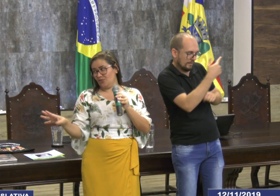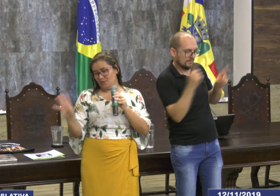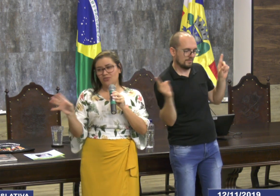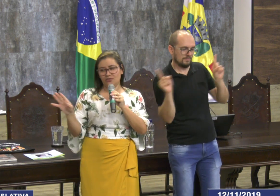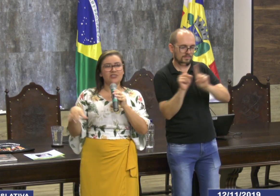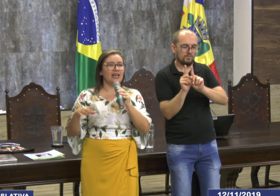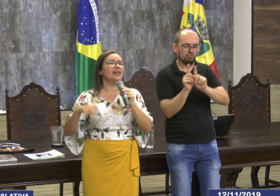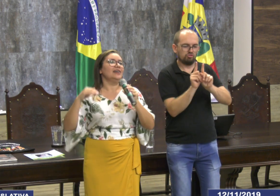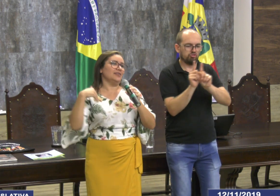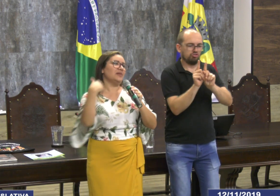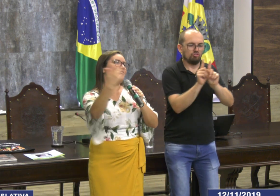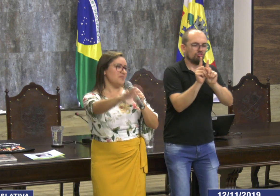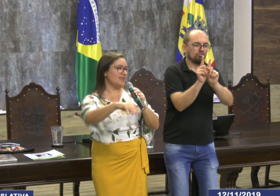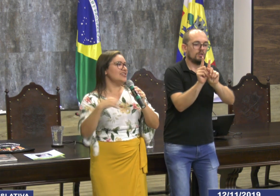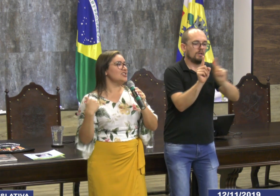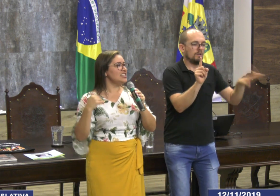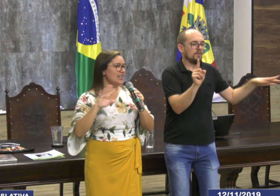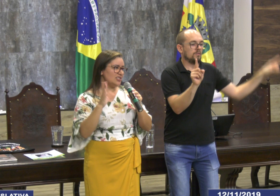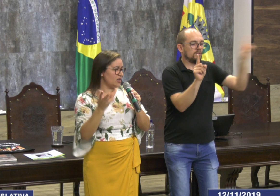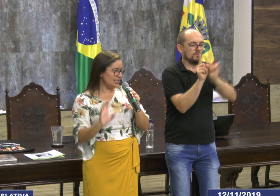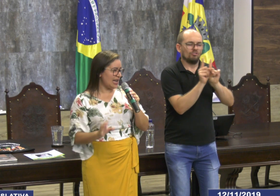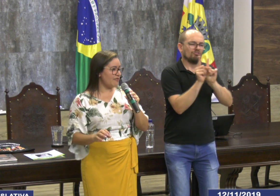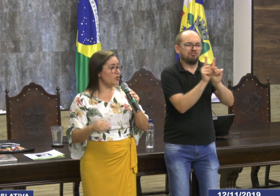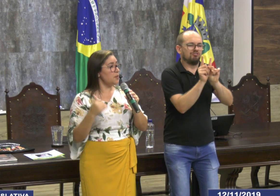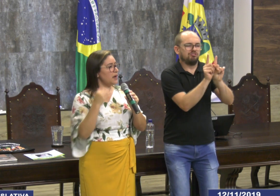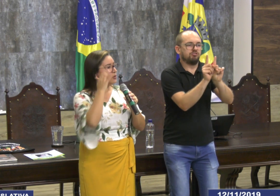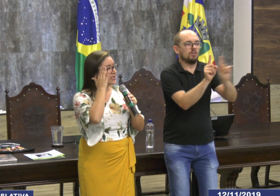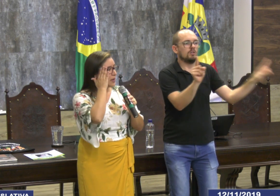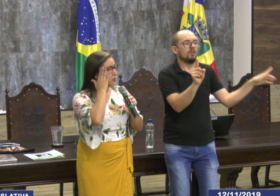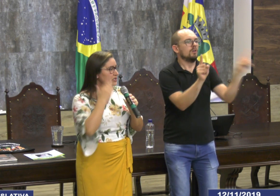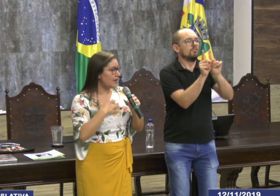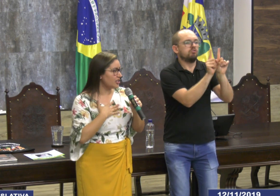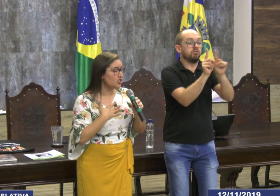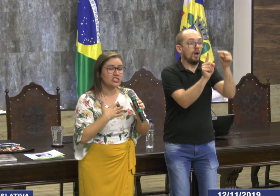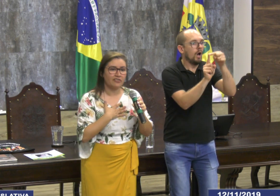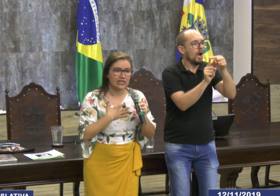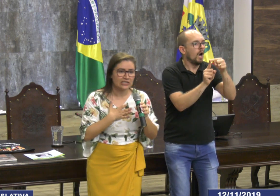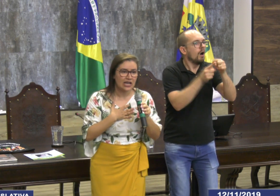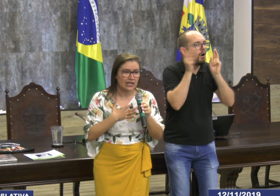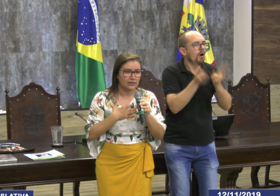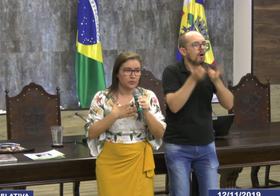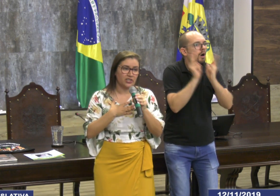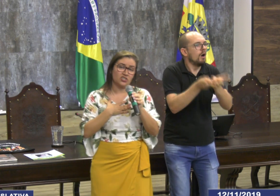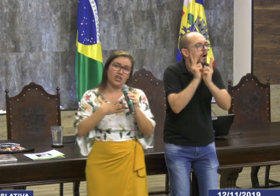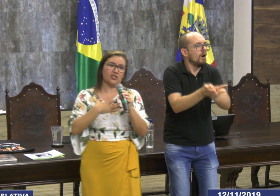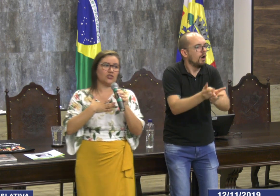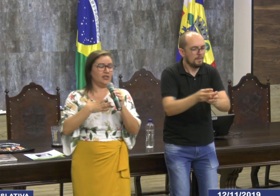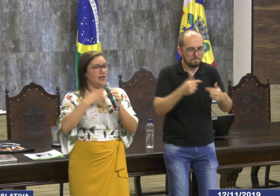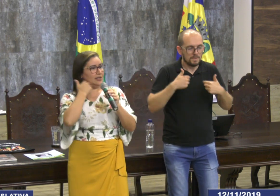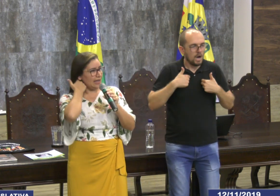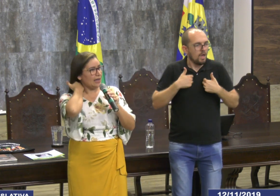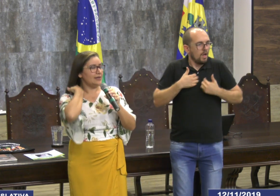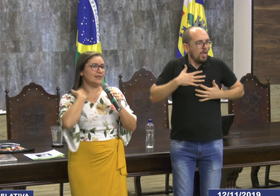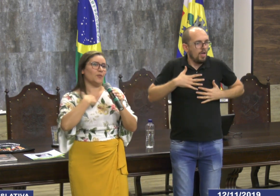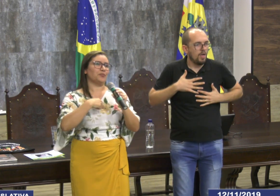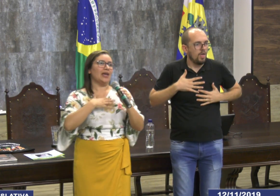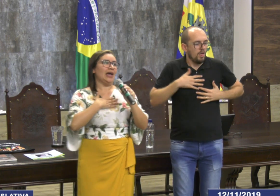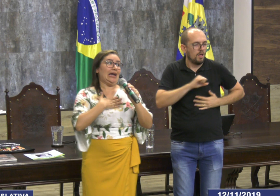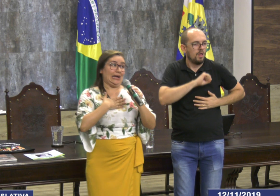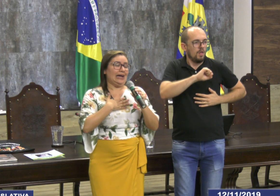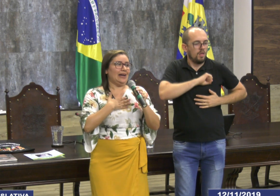ficava 2 minutos, né? Mais ou menos, e eles não cansavam. E para mostrar para o Gustavo que a gente estava cansada. Porque, gente, né?